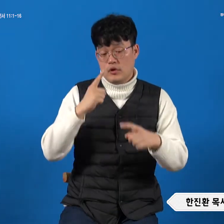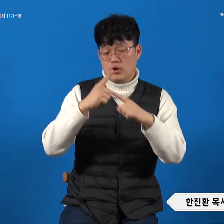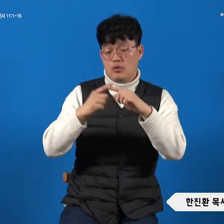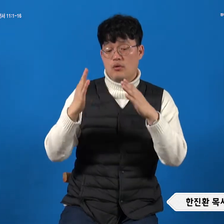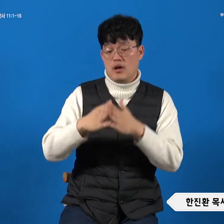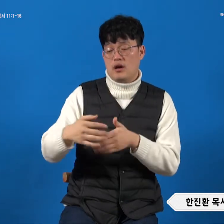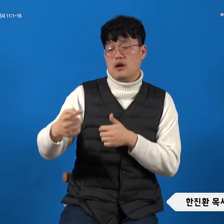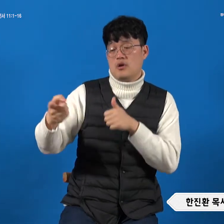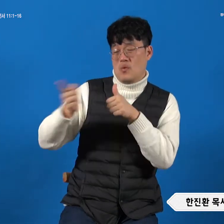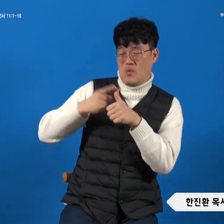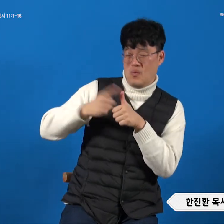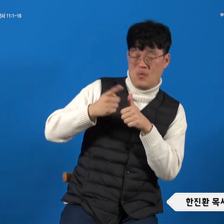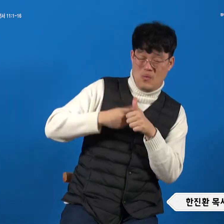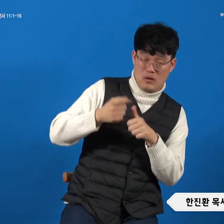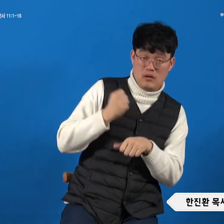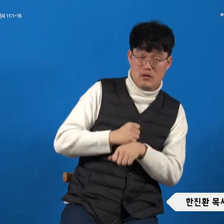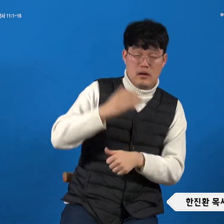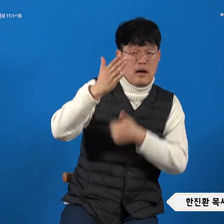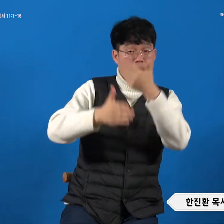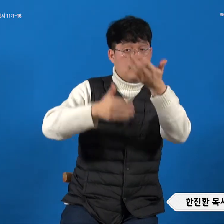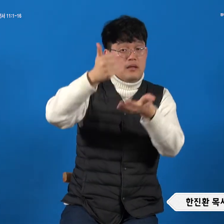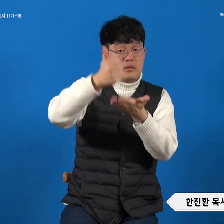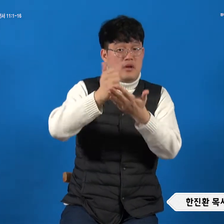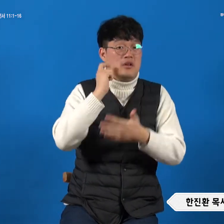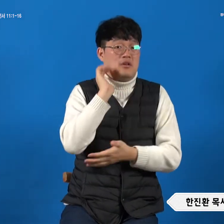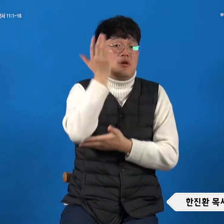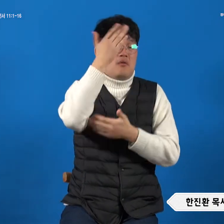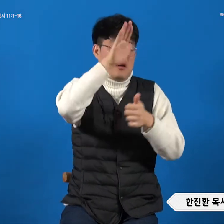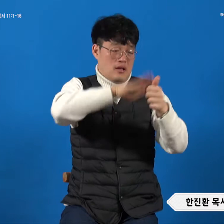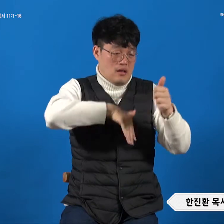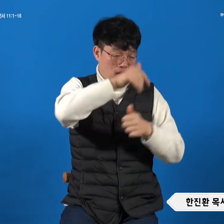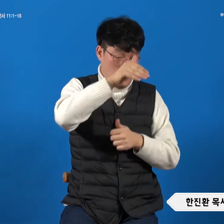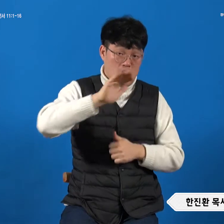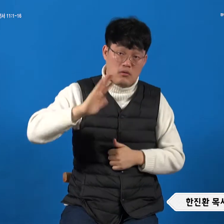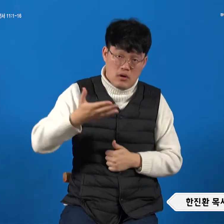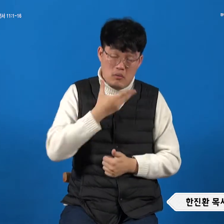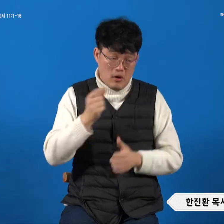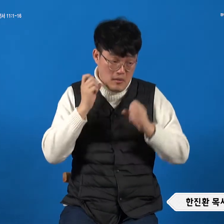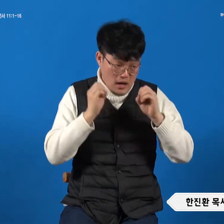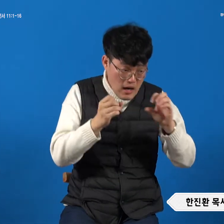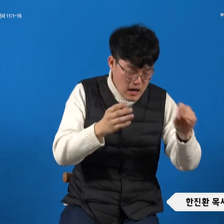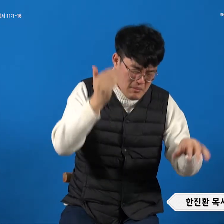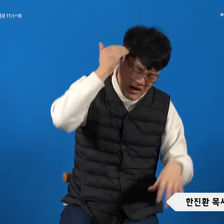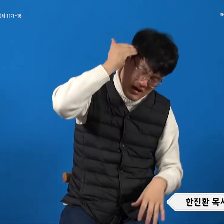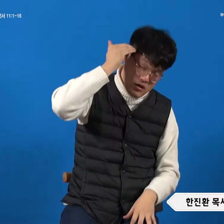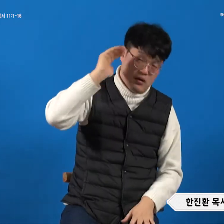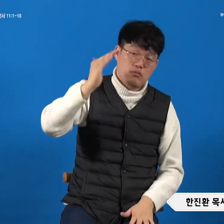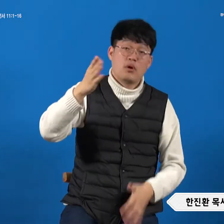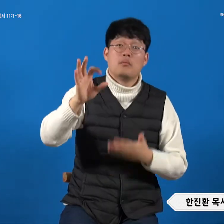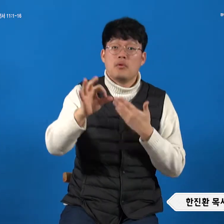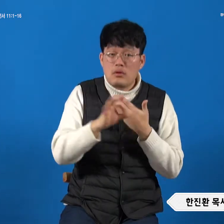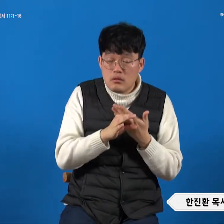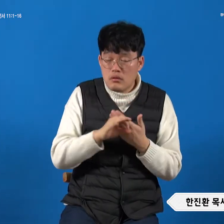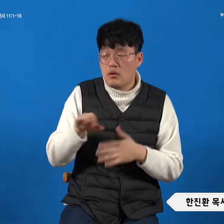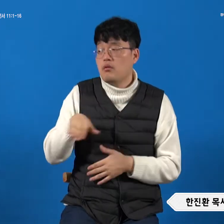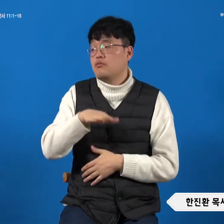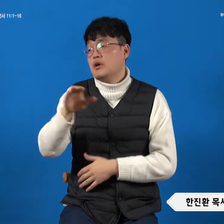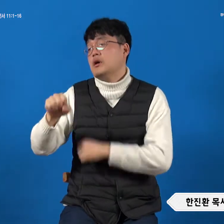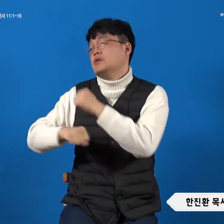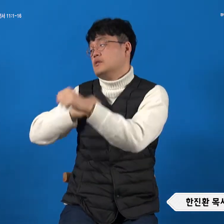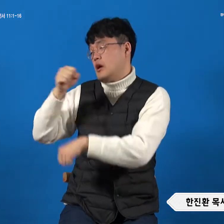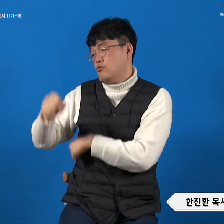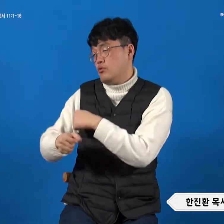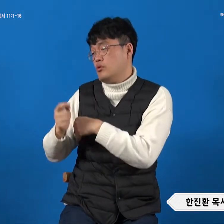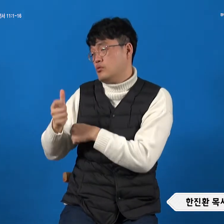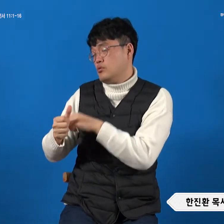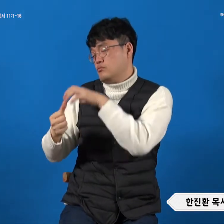때문에 교회가 손가락질을 당하고 하나님의 영광이 땅에 떨어지고 복음 전파에 지장이 된다면